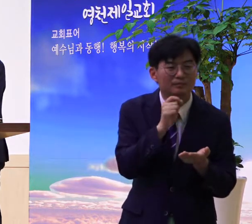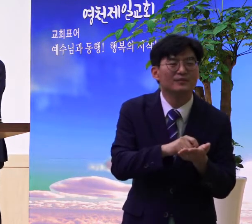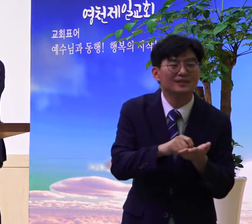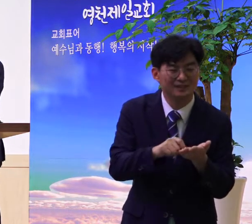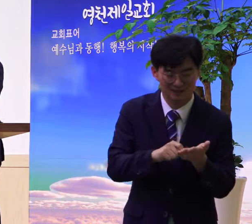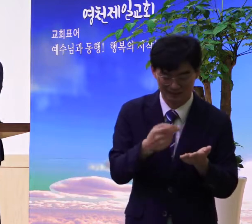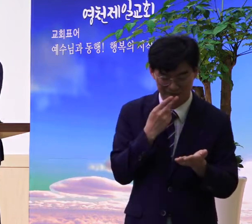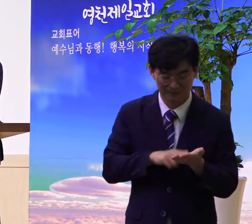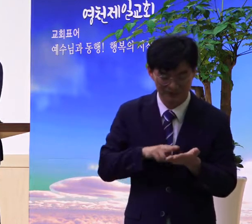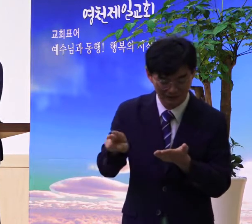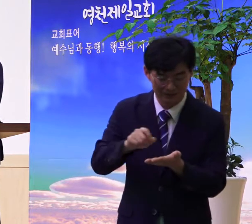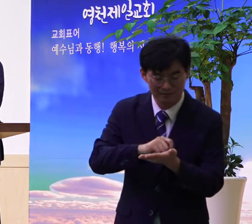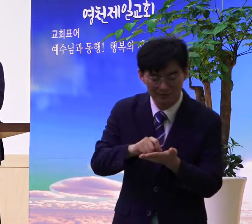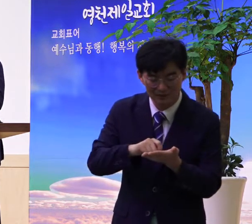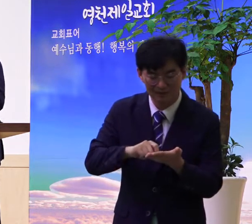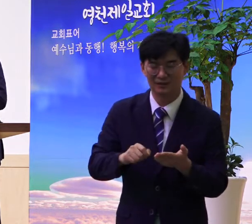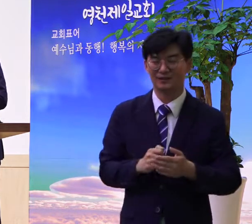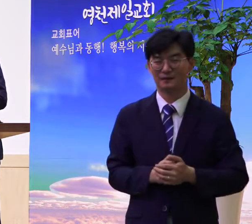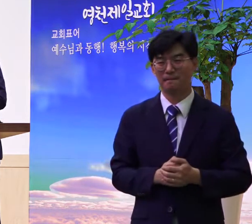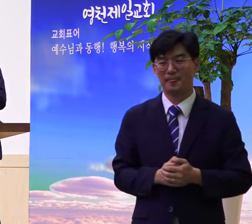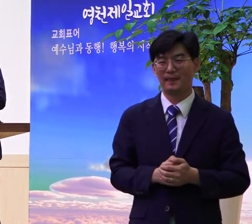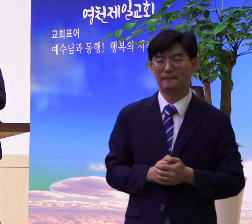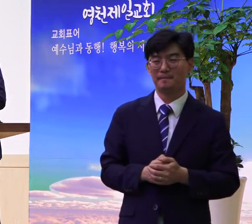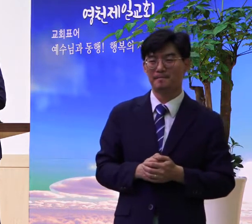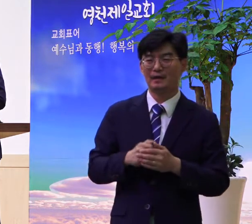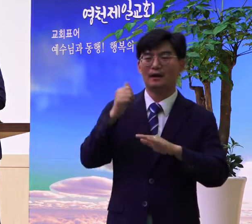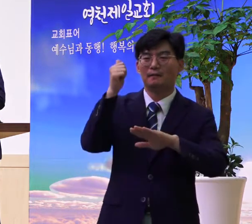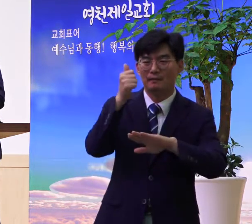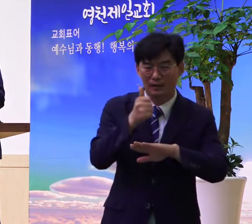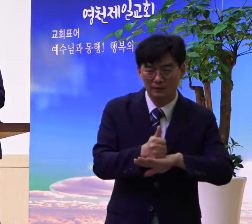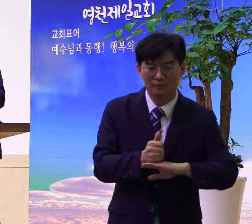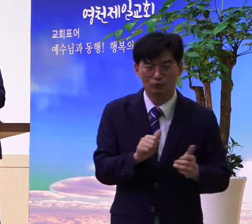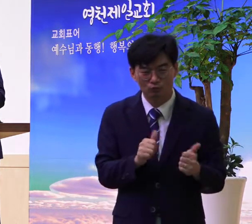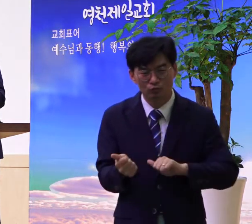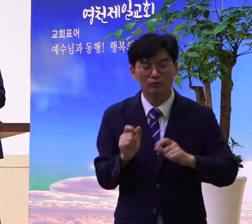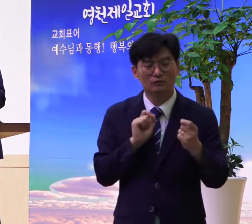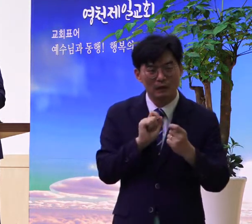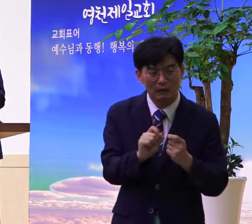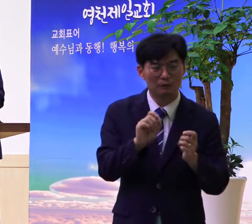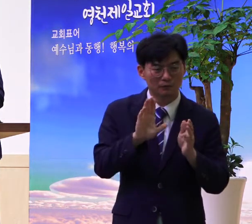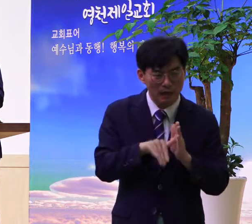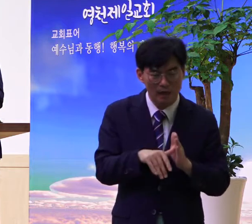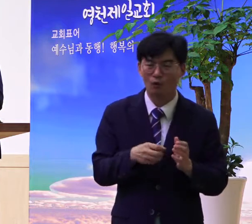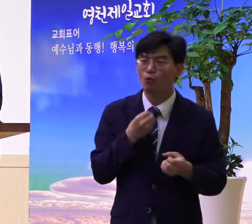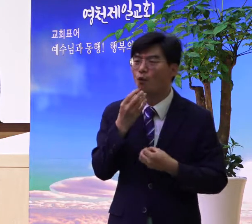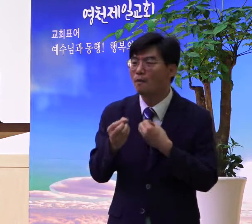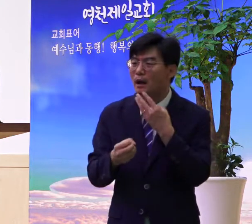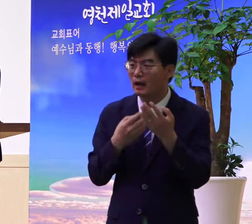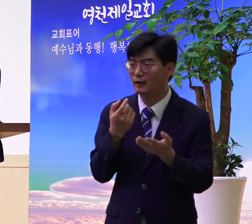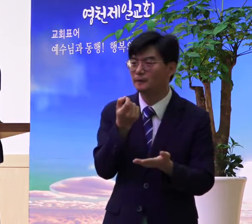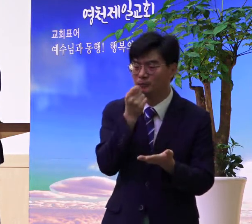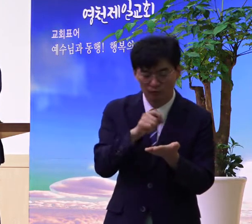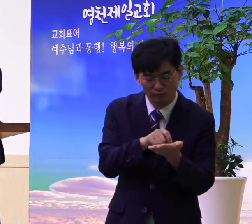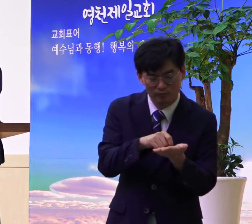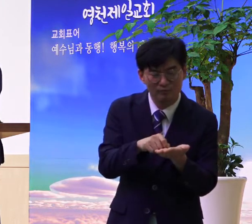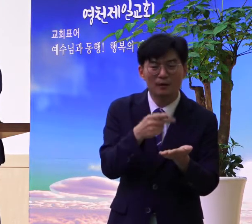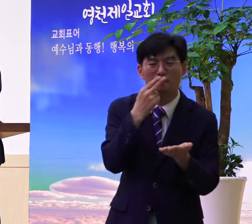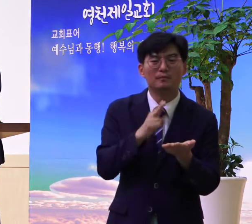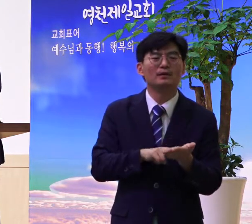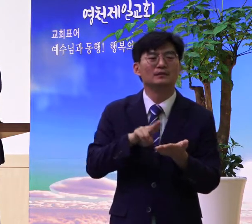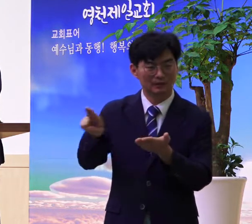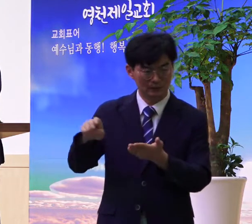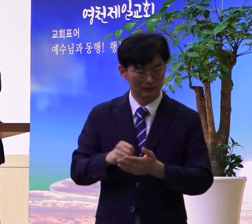반복되는 그가 즐겨 쓰는 단어가 있습니다. 그 단어 중에 가장 많이 쓰는 단어가 그리스도 안에